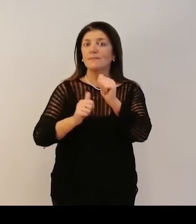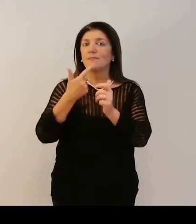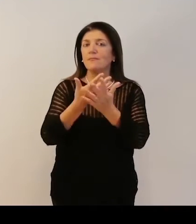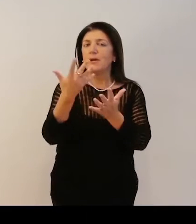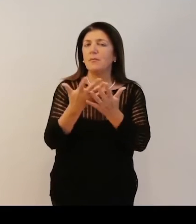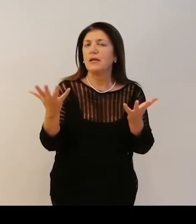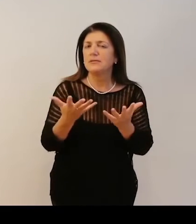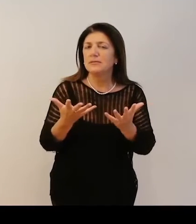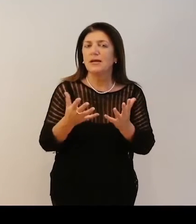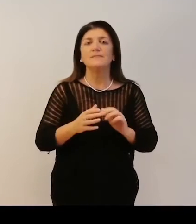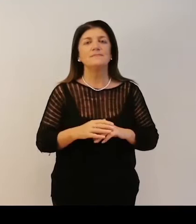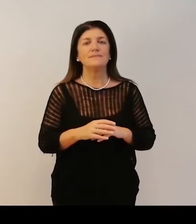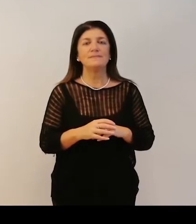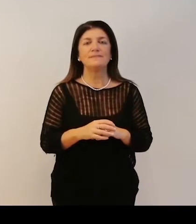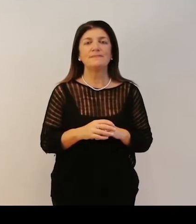Premessa.